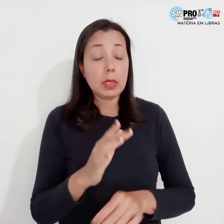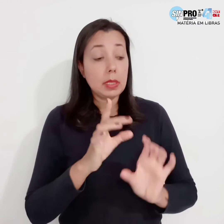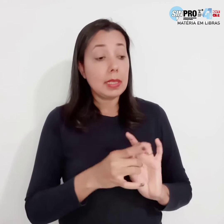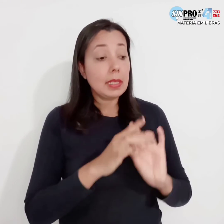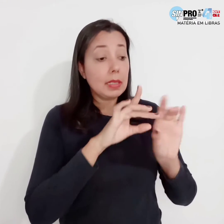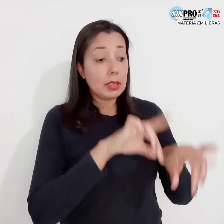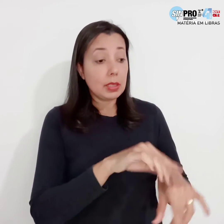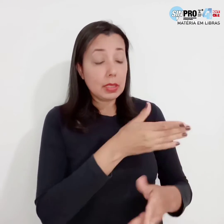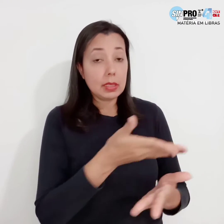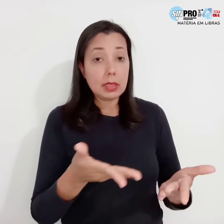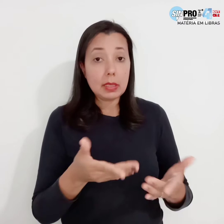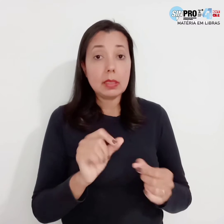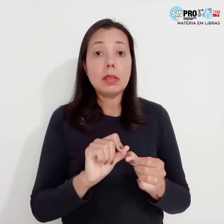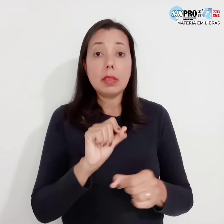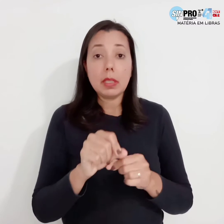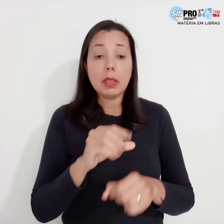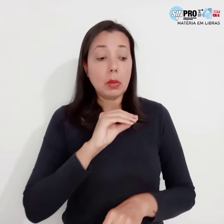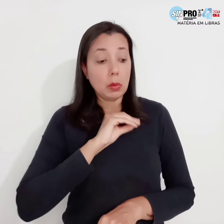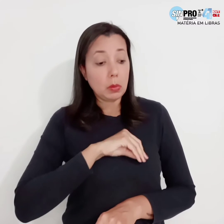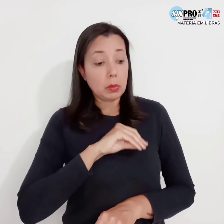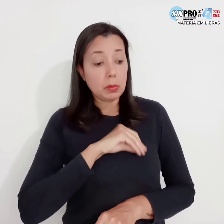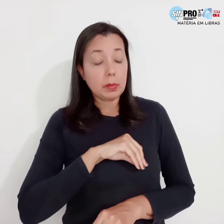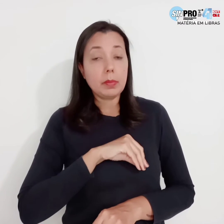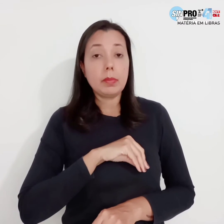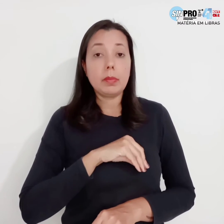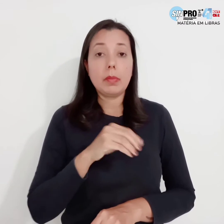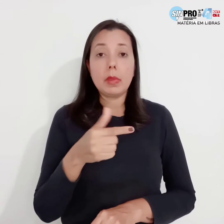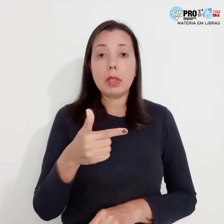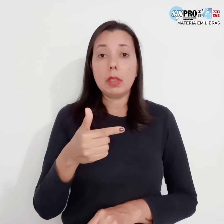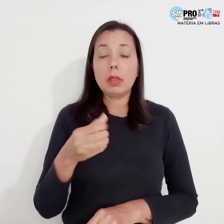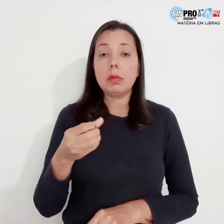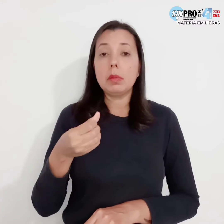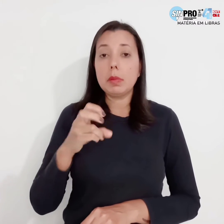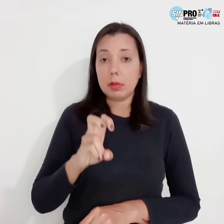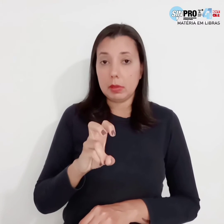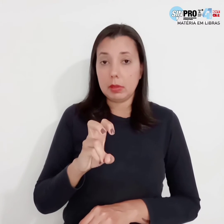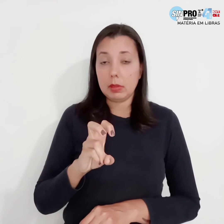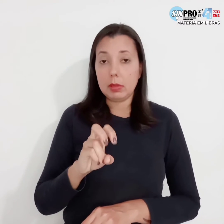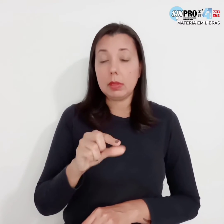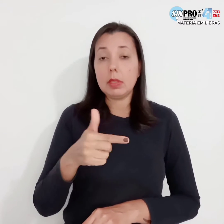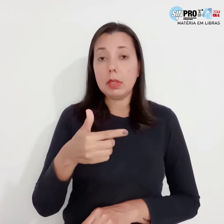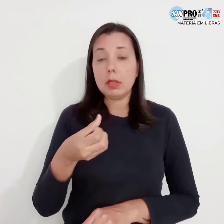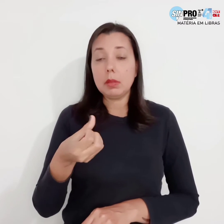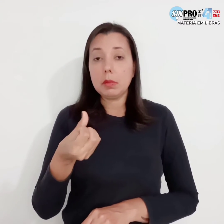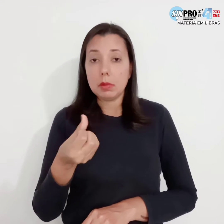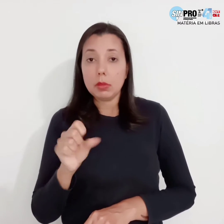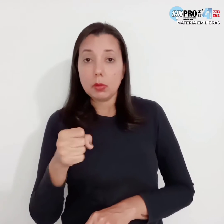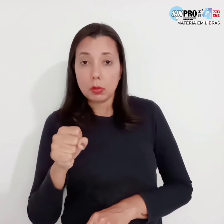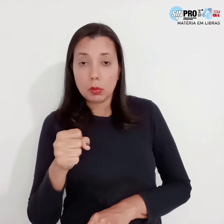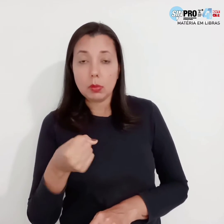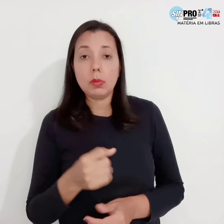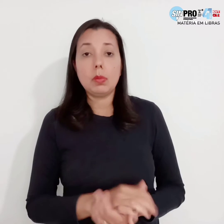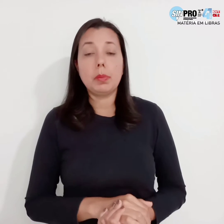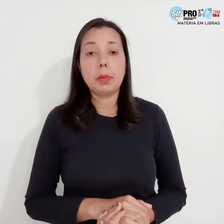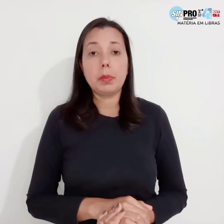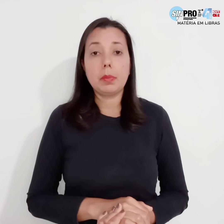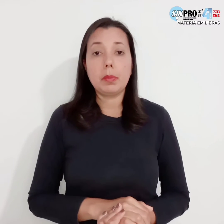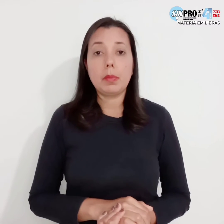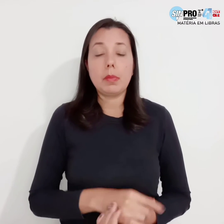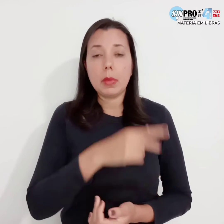deixassem essa faixa de renda entre 2015 e 2018. As